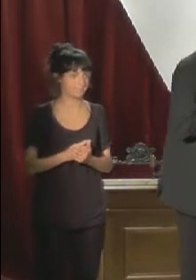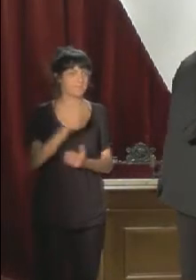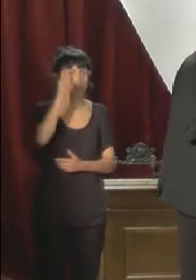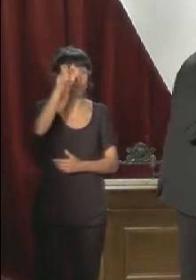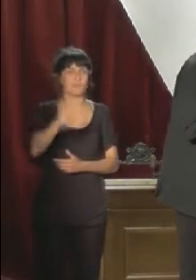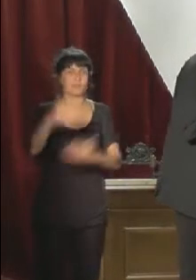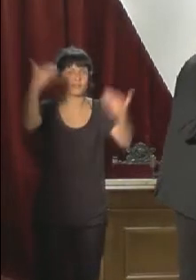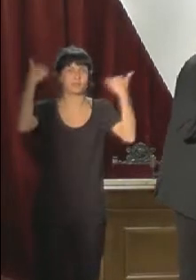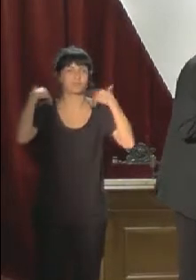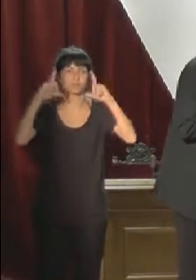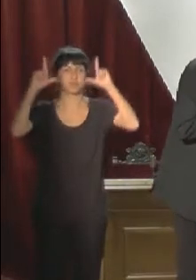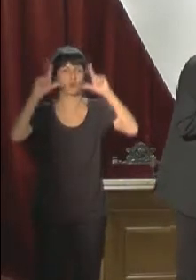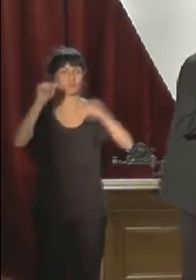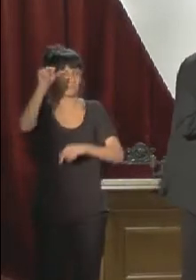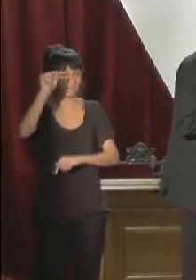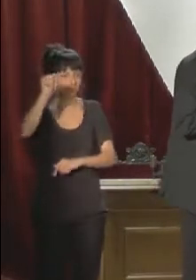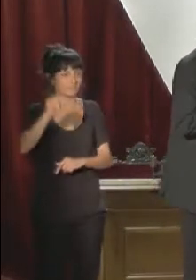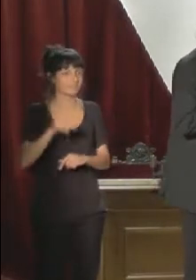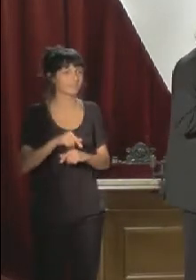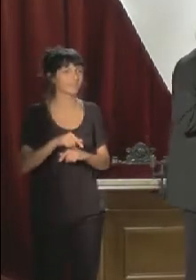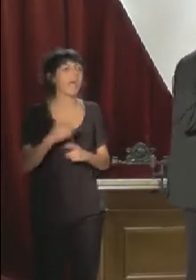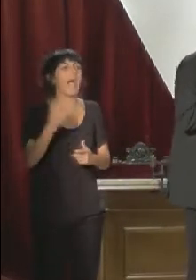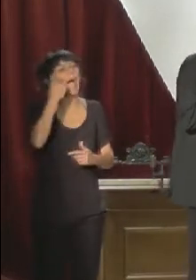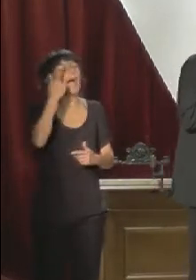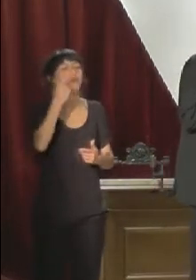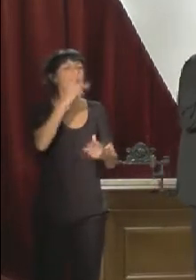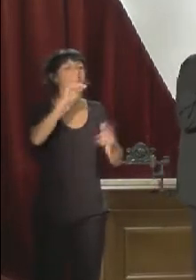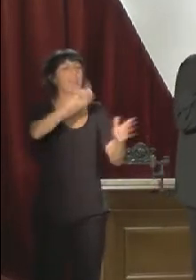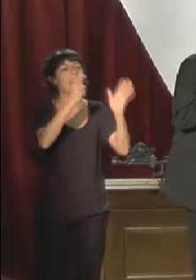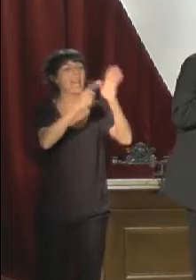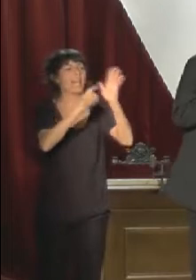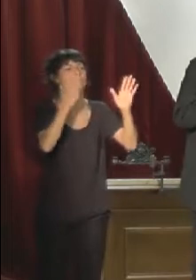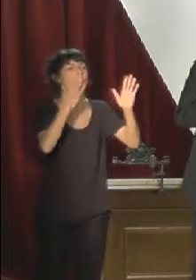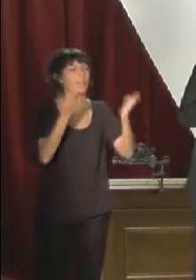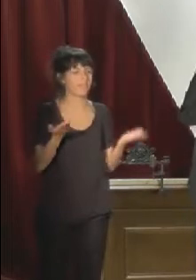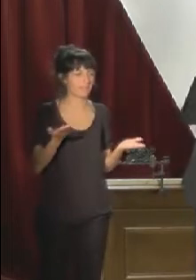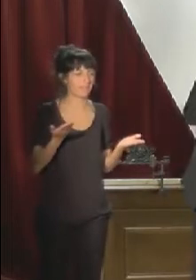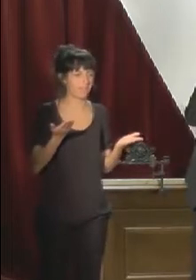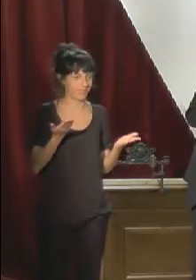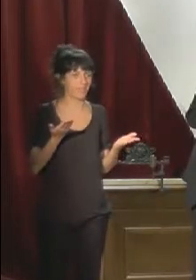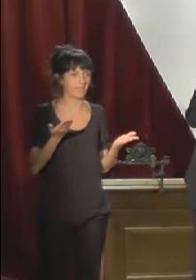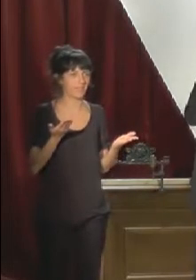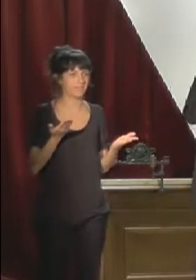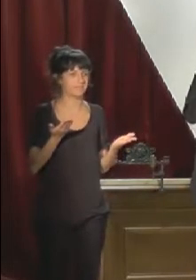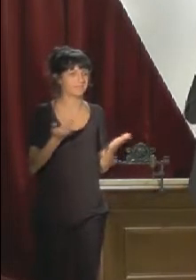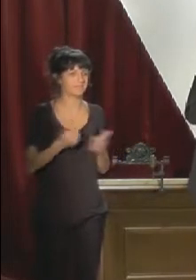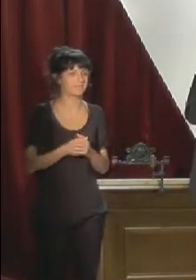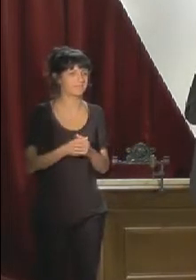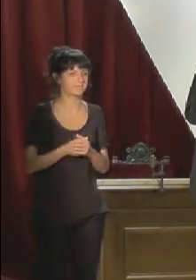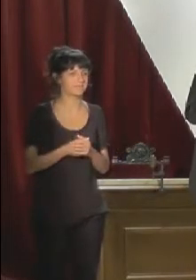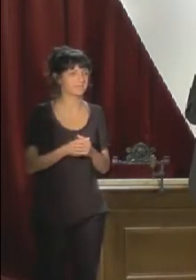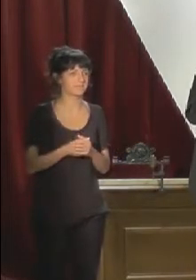A ver se me aplican a min agora a lei Mordaza. Porque a Casa Real está sendo xulgada,